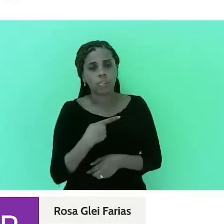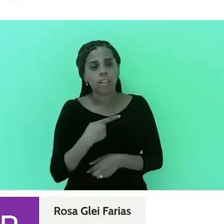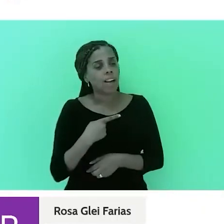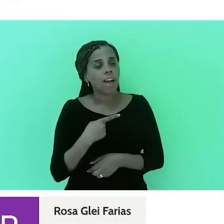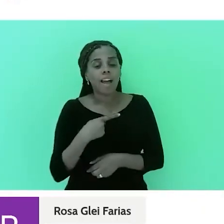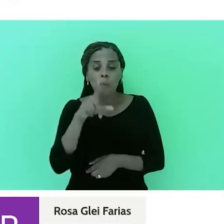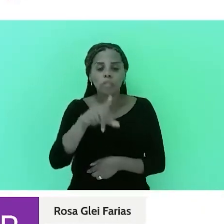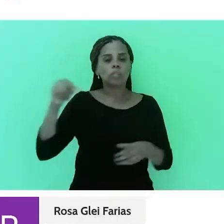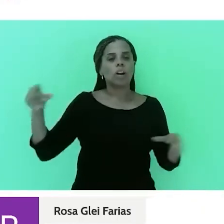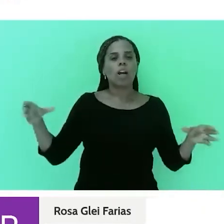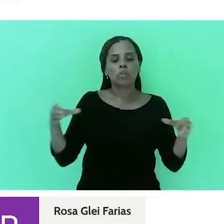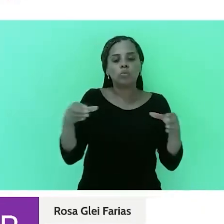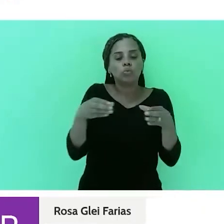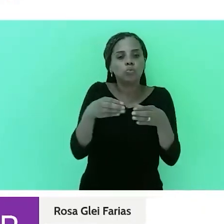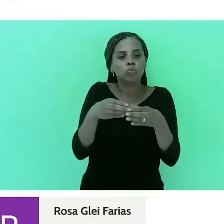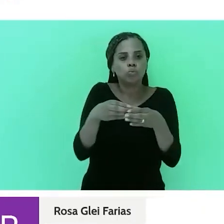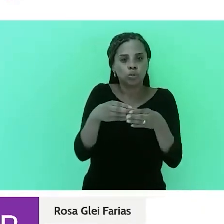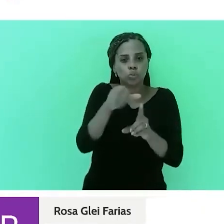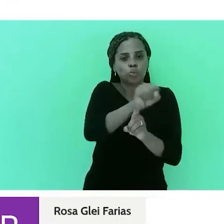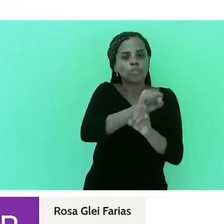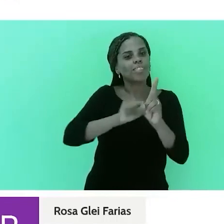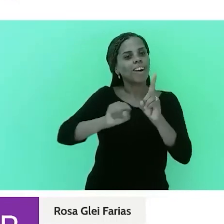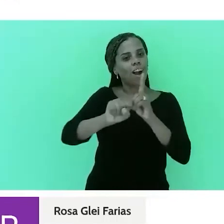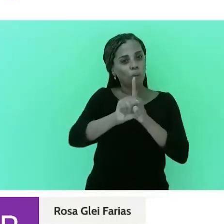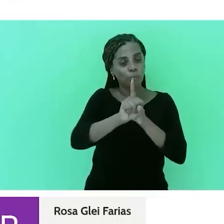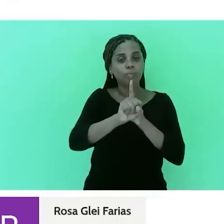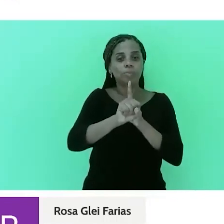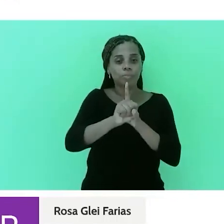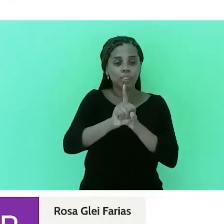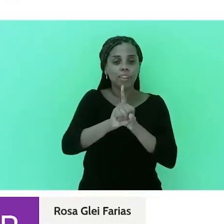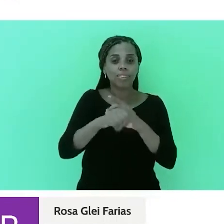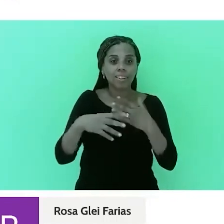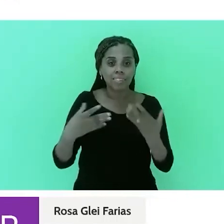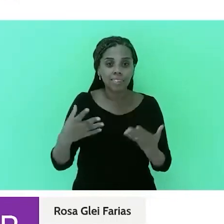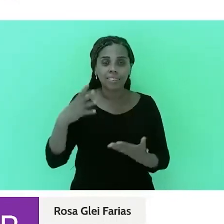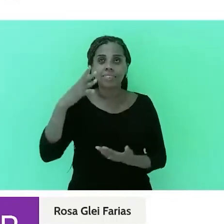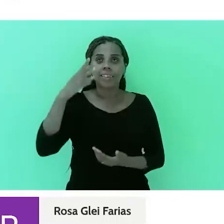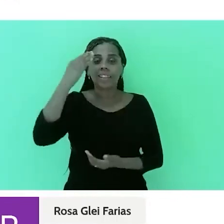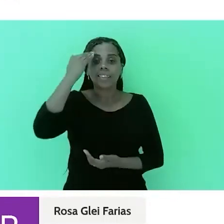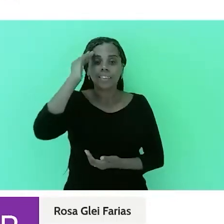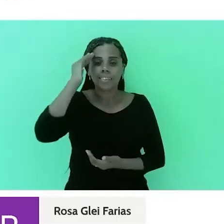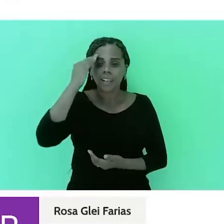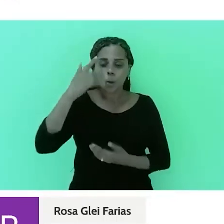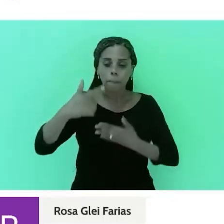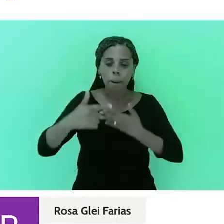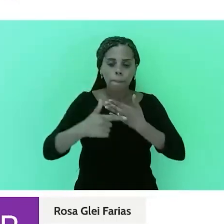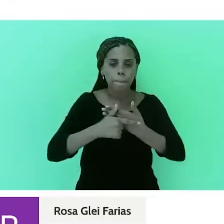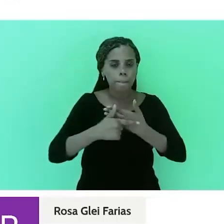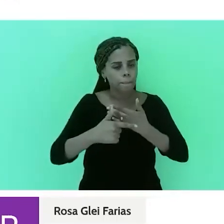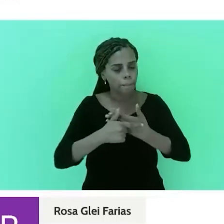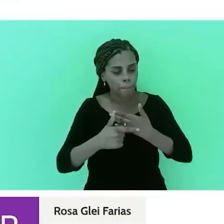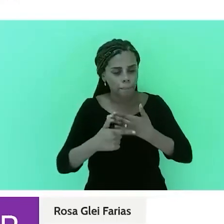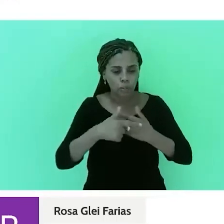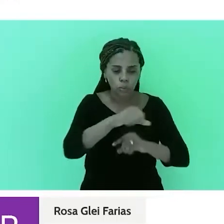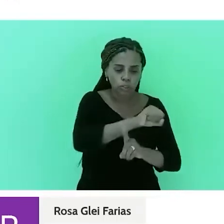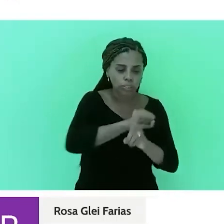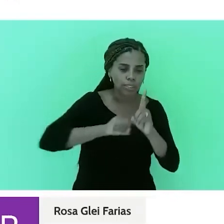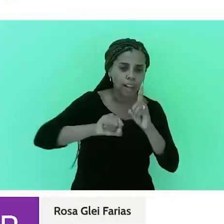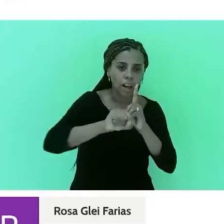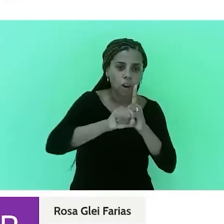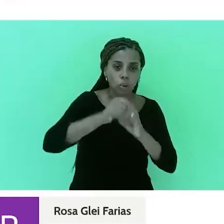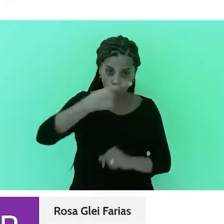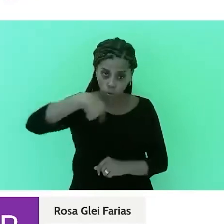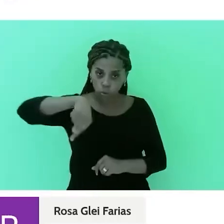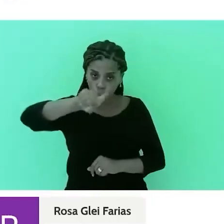e social. E é nesse sentido que, para entender o papel social da escola e o nosso